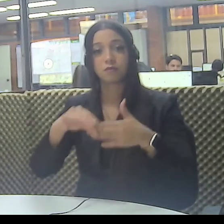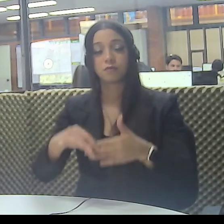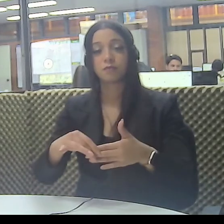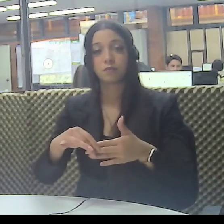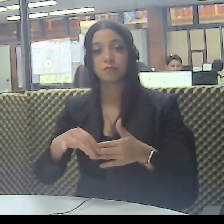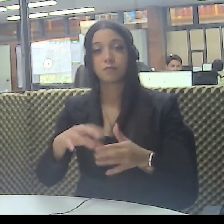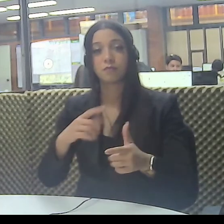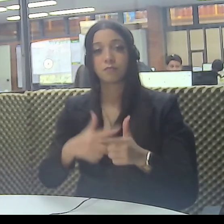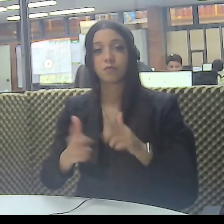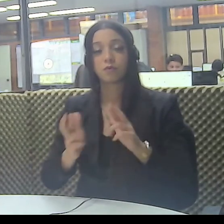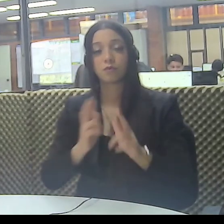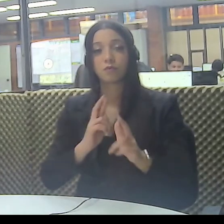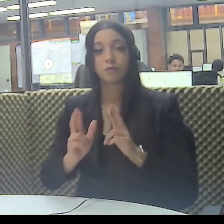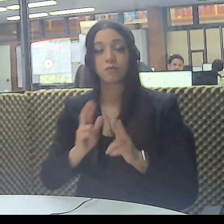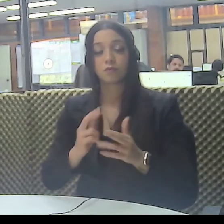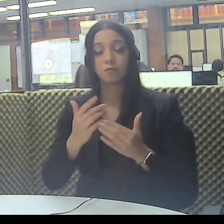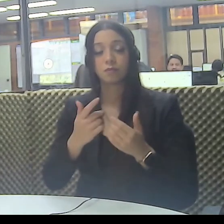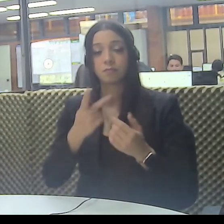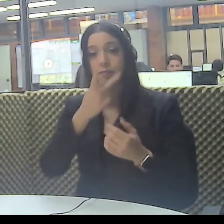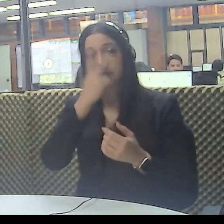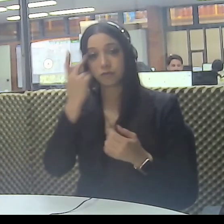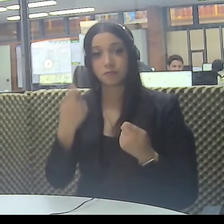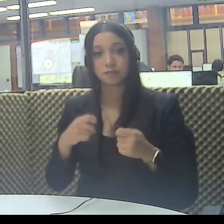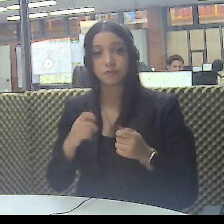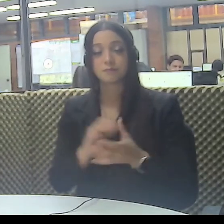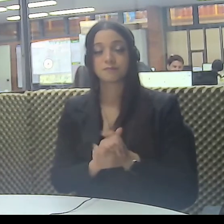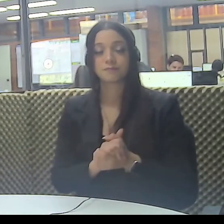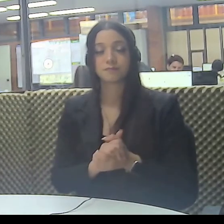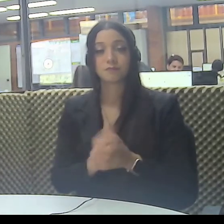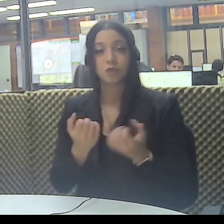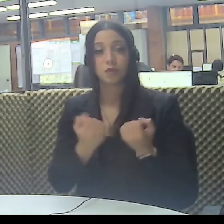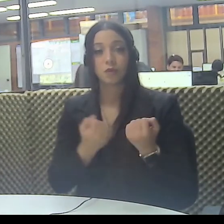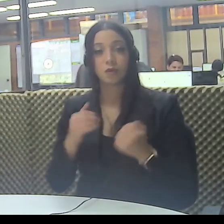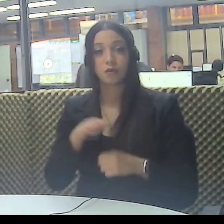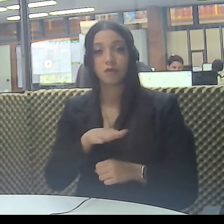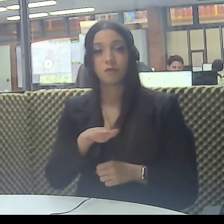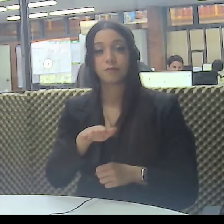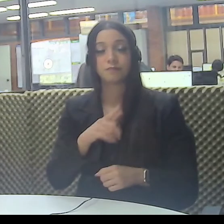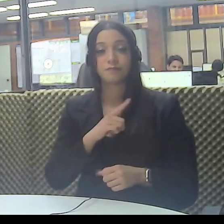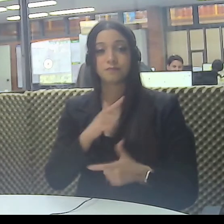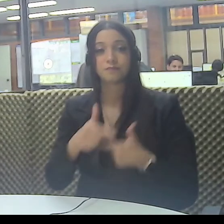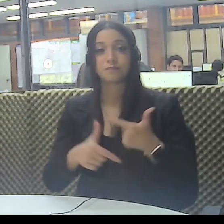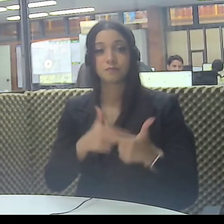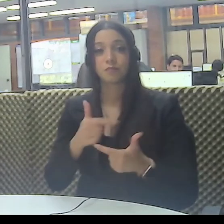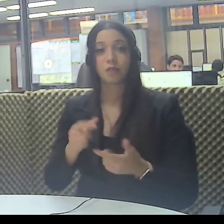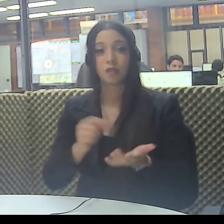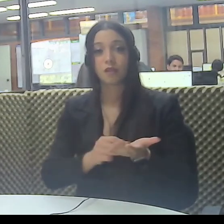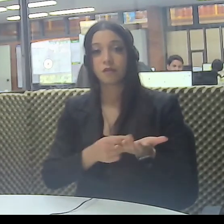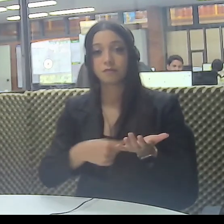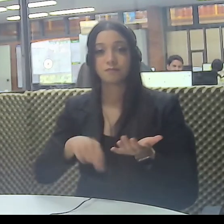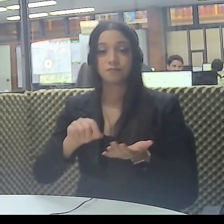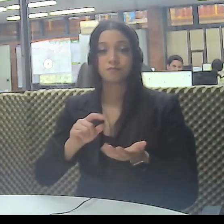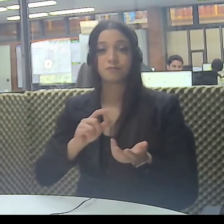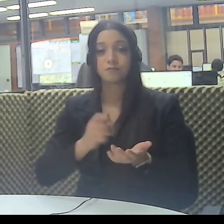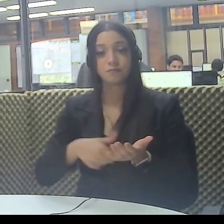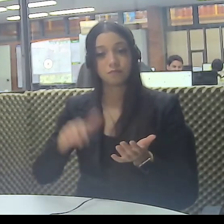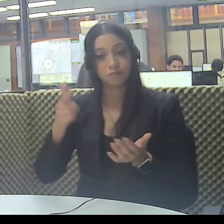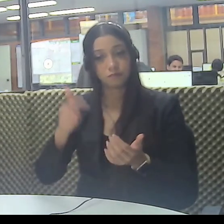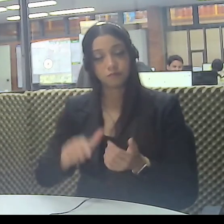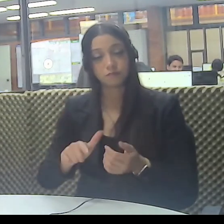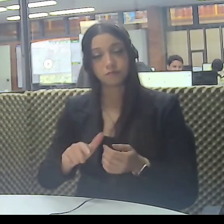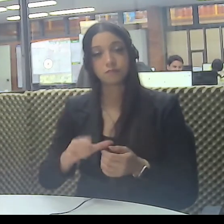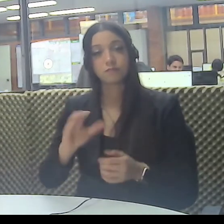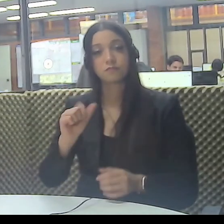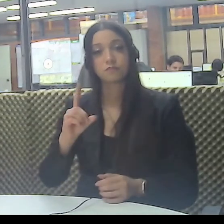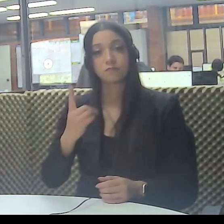para solucionar demandas apresentadas pelos moradores. O veículo oferece serviços como cadastramento e recadastramento do